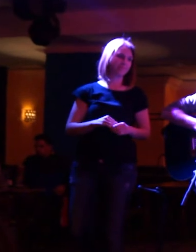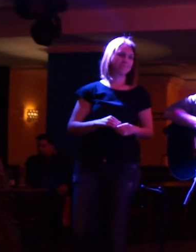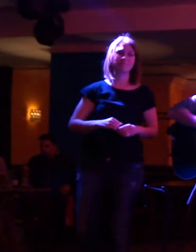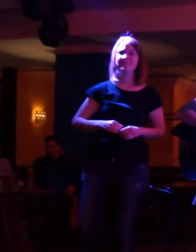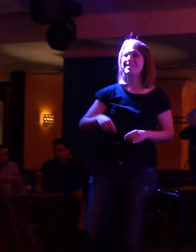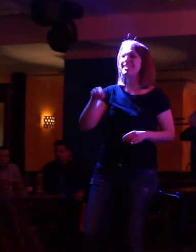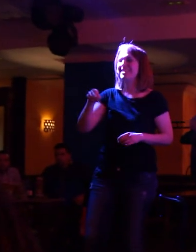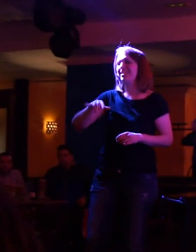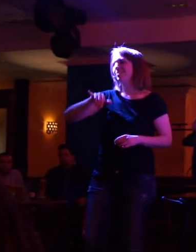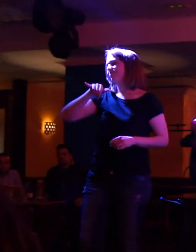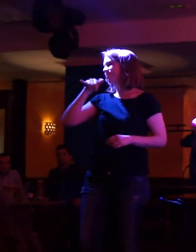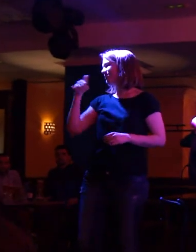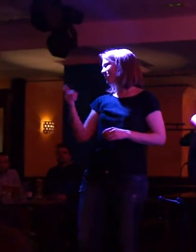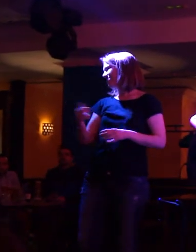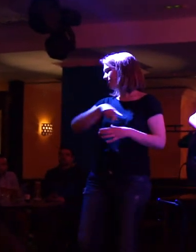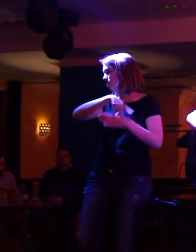que se ha cansado